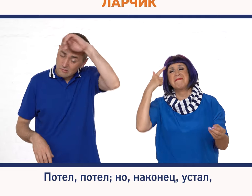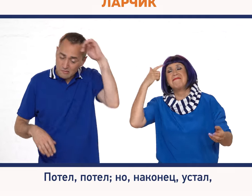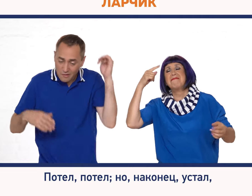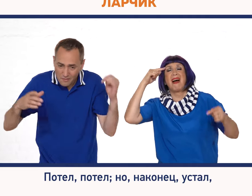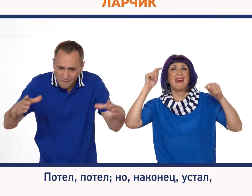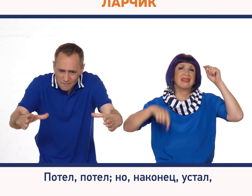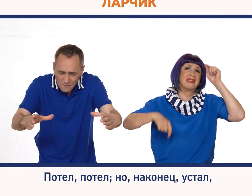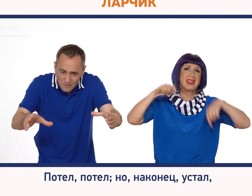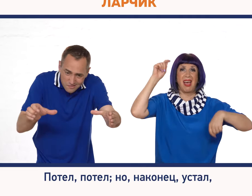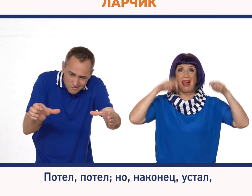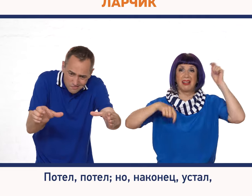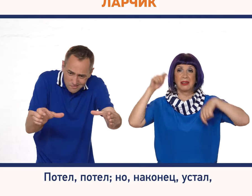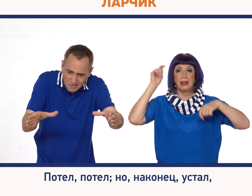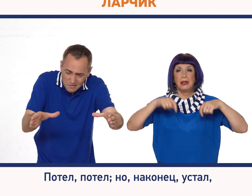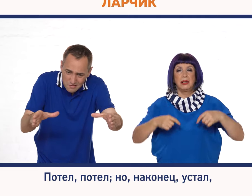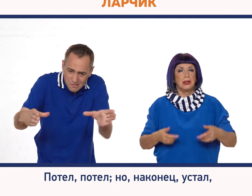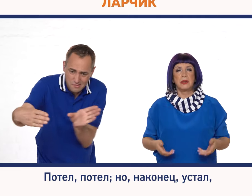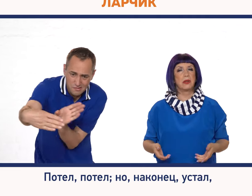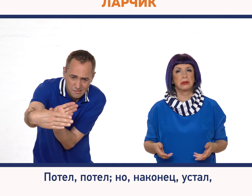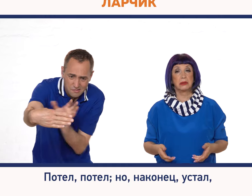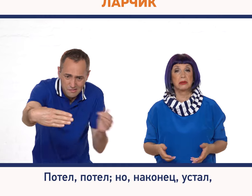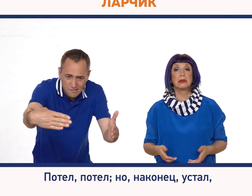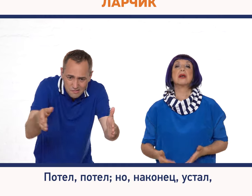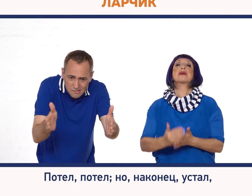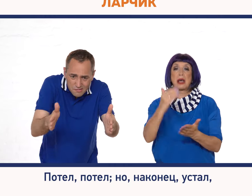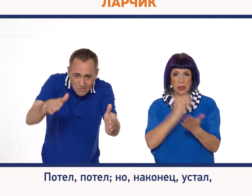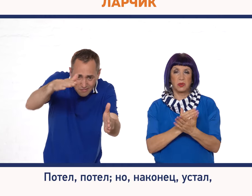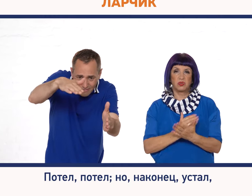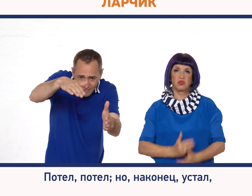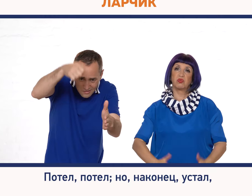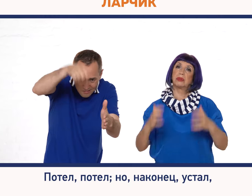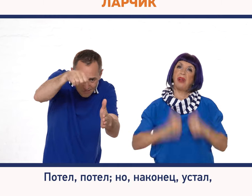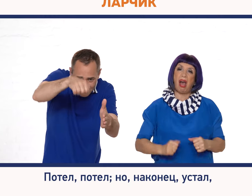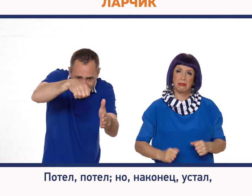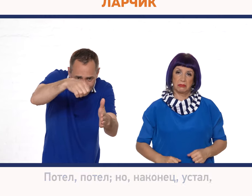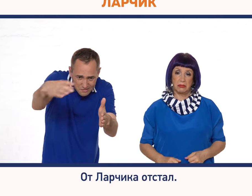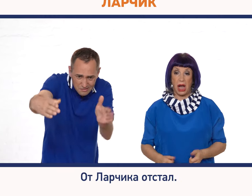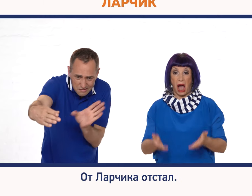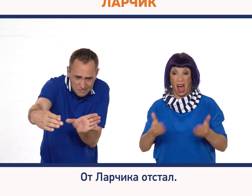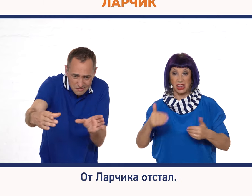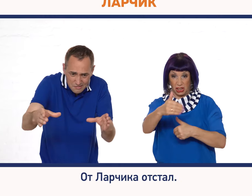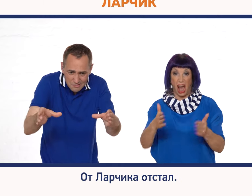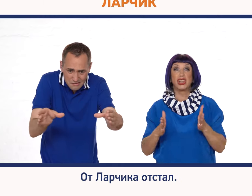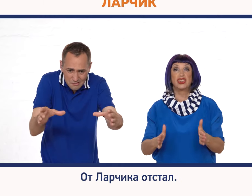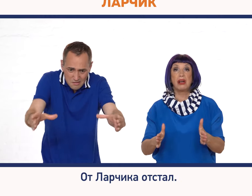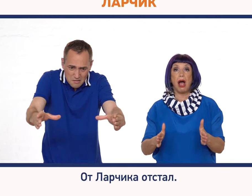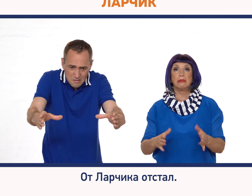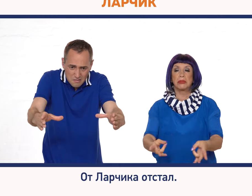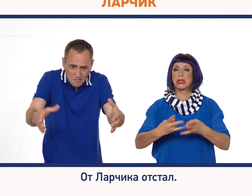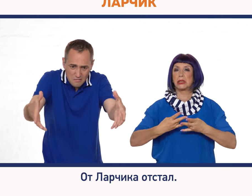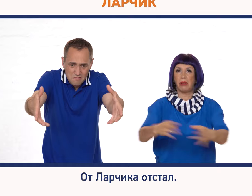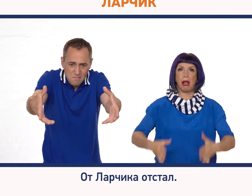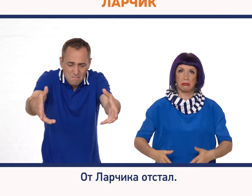Потел, потел, но, наконец, устал. От